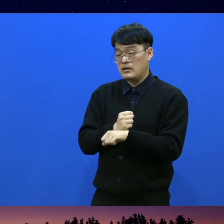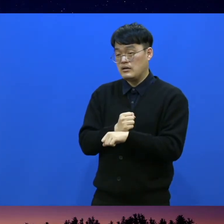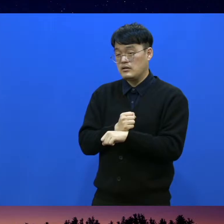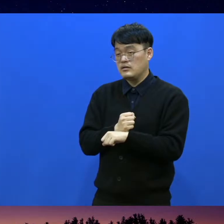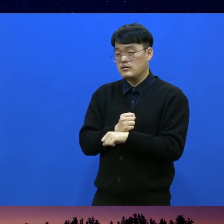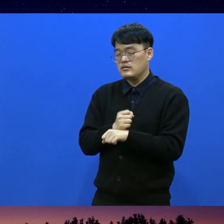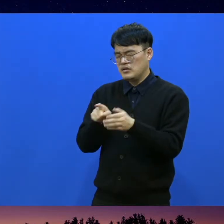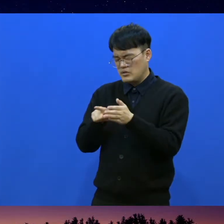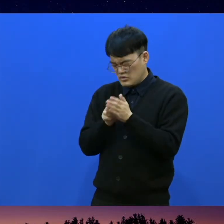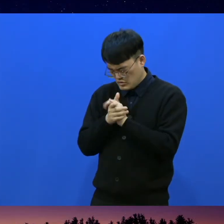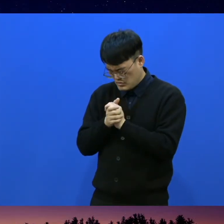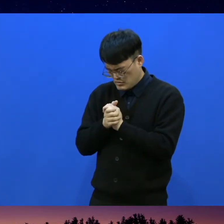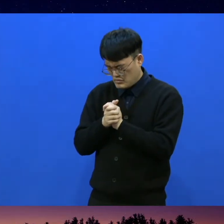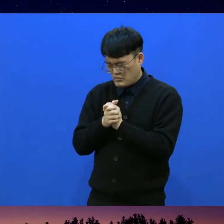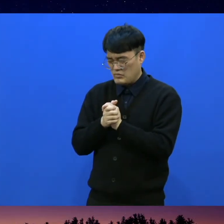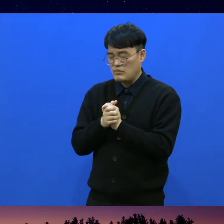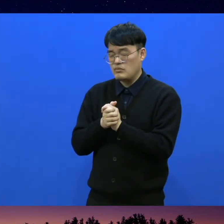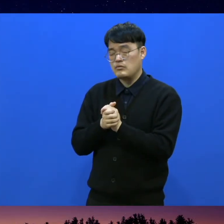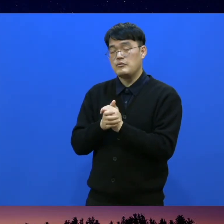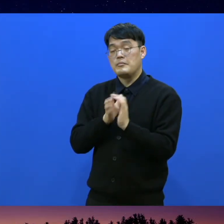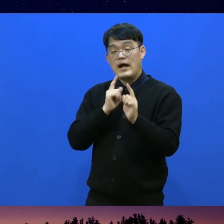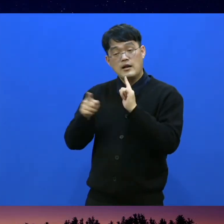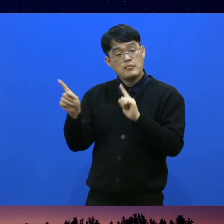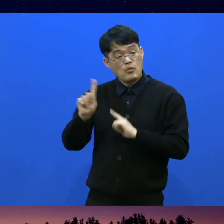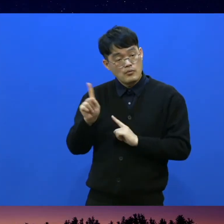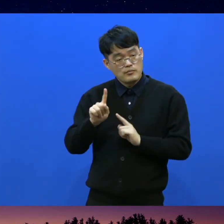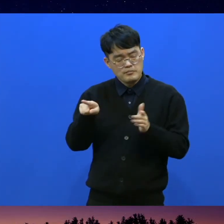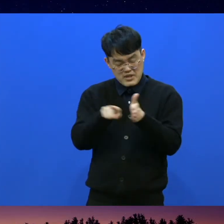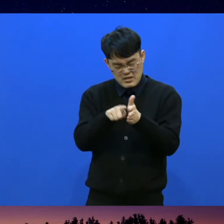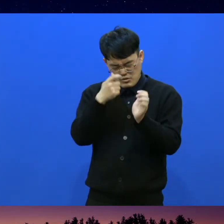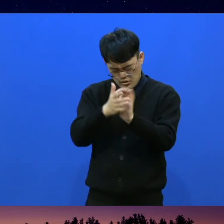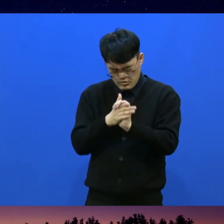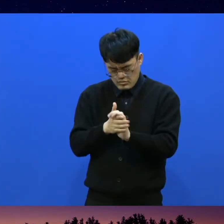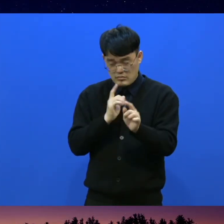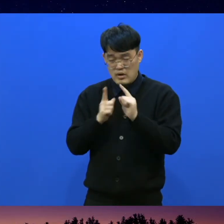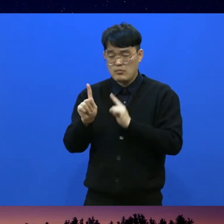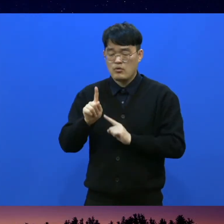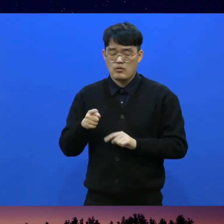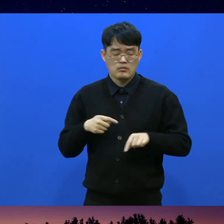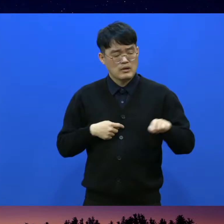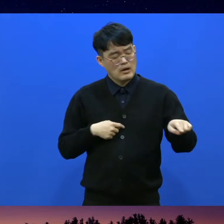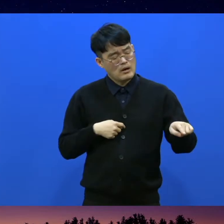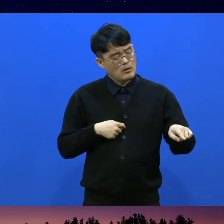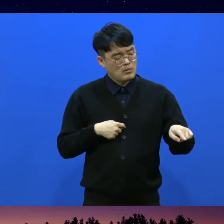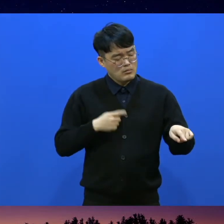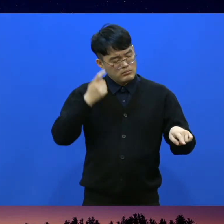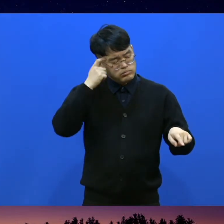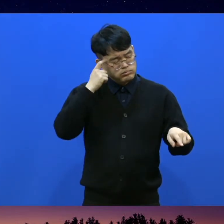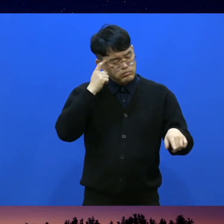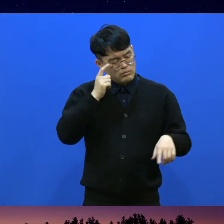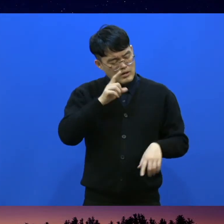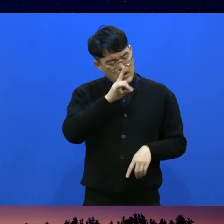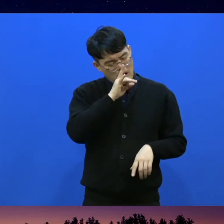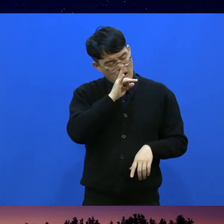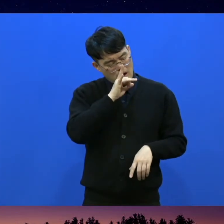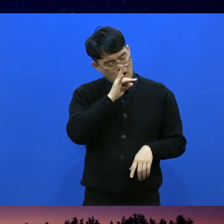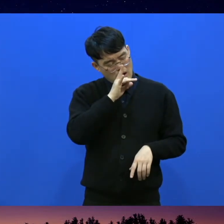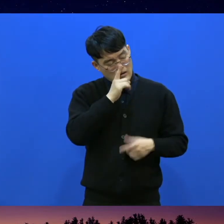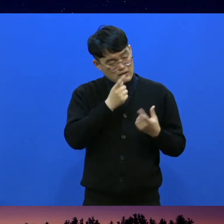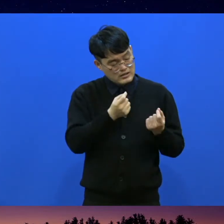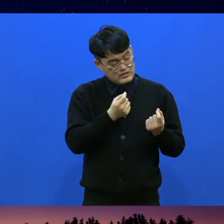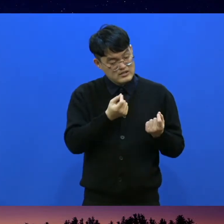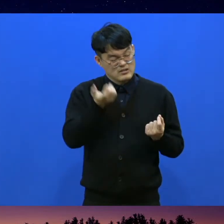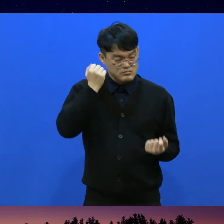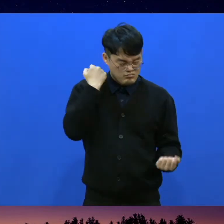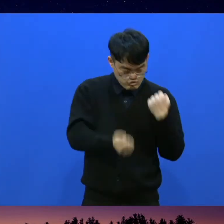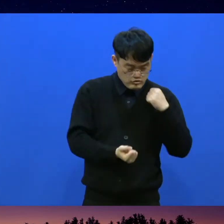있겠어요? 믿음으로 기도한다는 말은 이게 내 계산으로는 안 될 만한 그런 어떤 큰 것들을